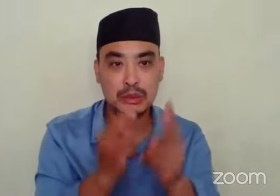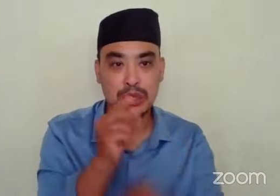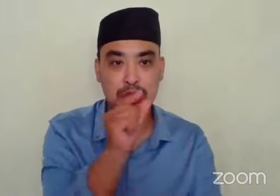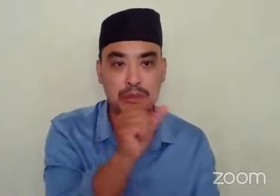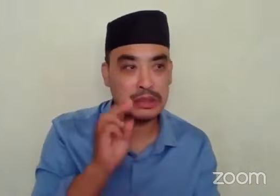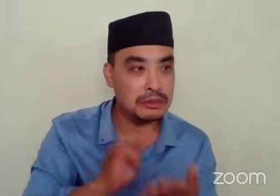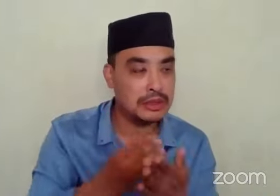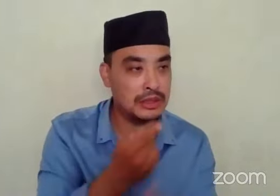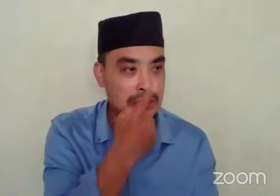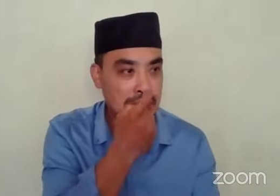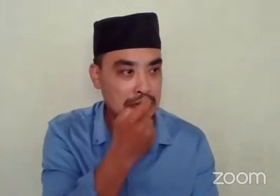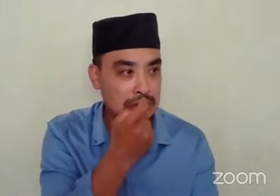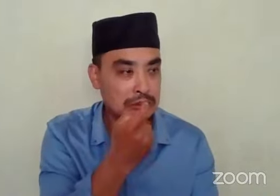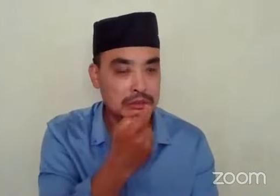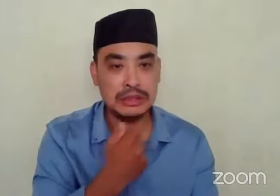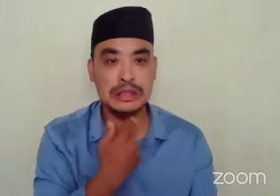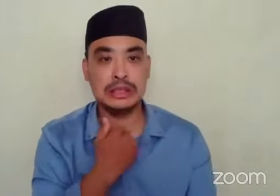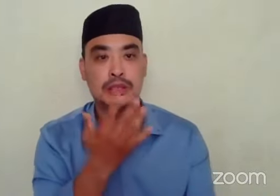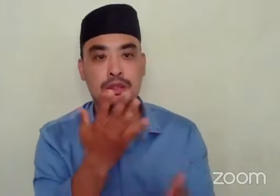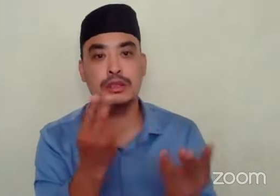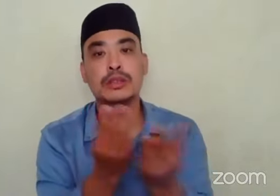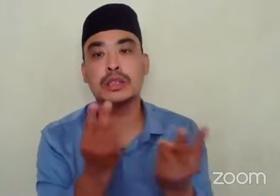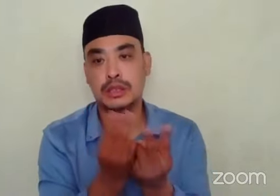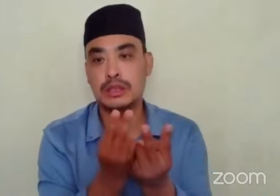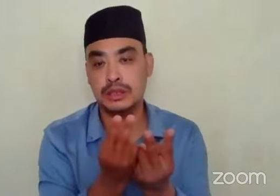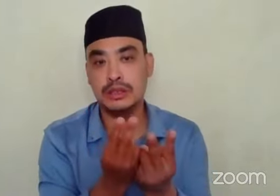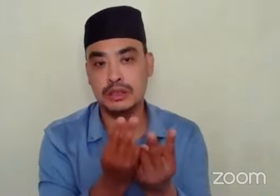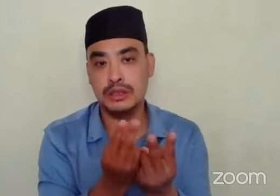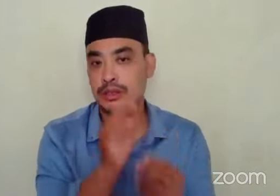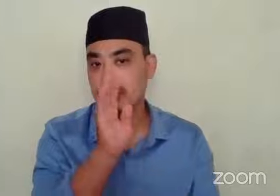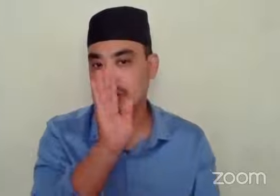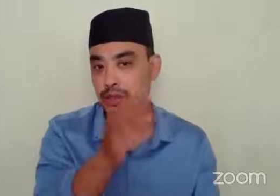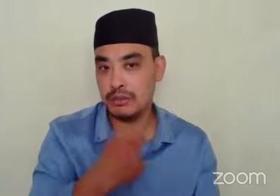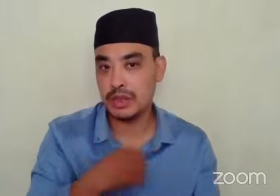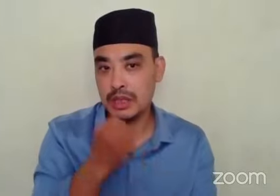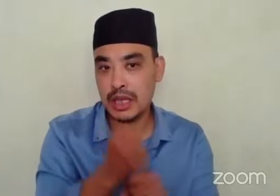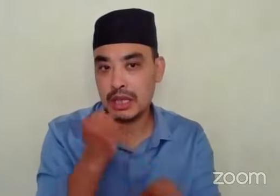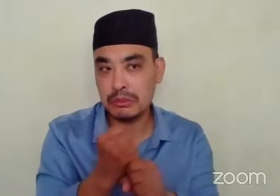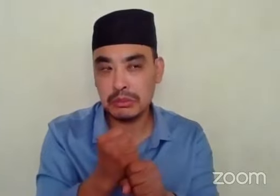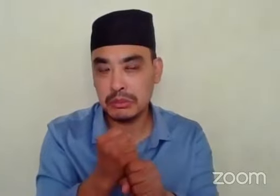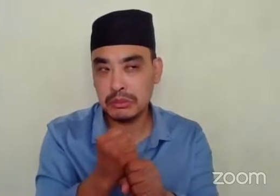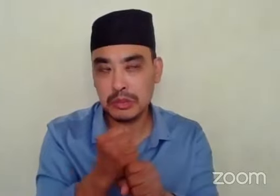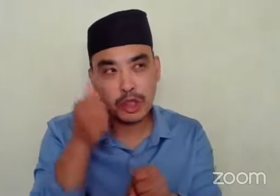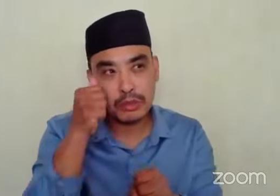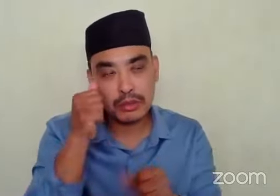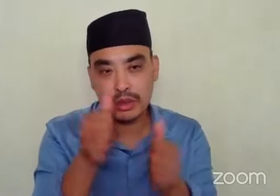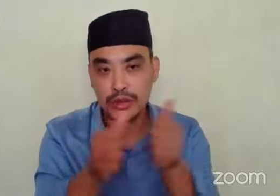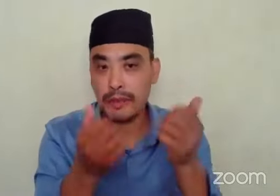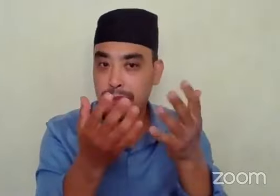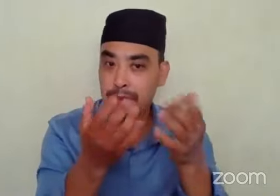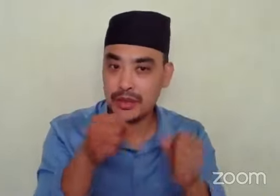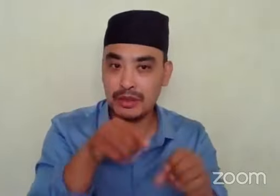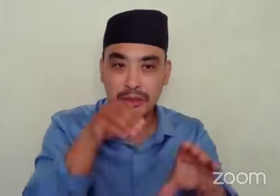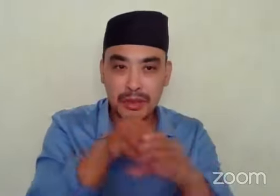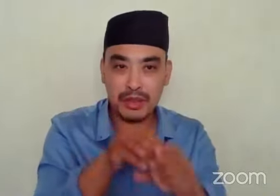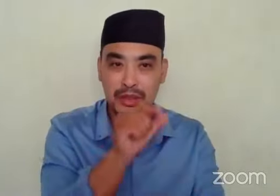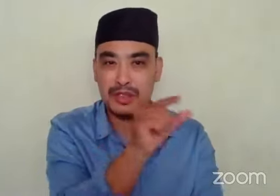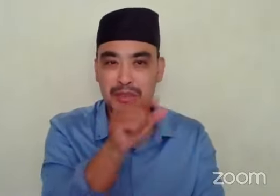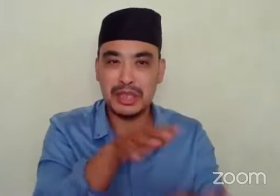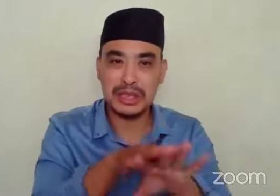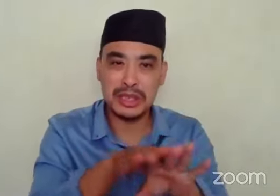नै त्यति धेरै भन्न नरुचाउने जस्तो पनि हामीले पायौँ होइन मैले काम गर्ने सिलसिलामा. अब यो भित्र त धेरै शब्दहरू हुन्छन्